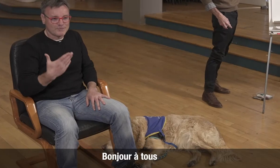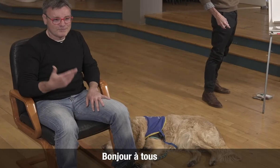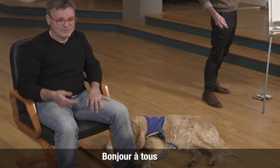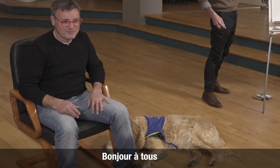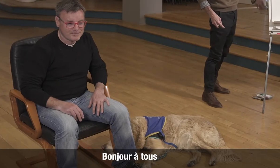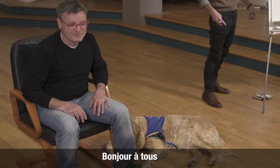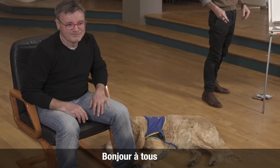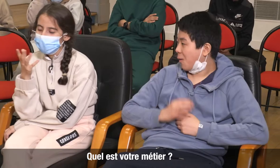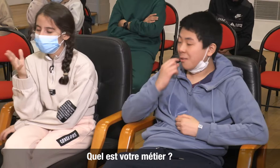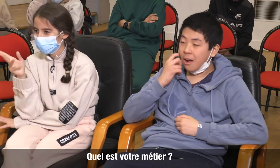Bonjour à tous.